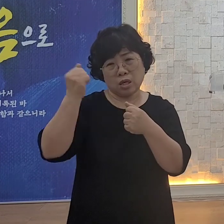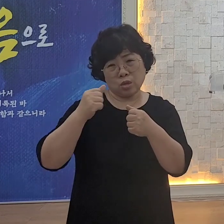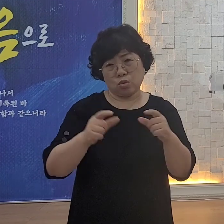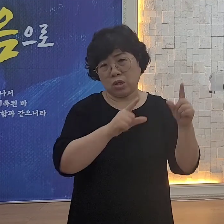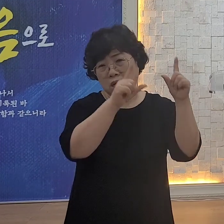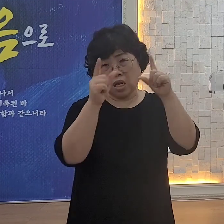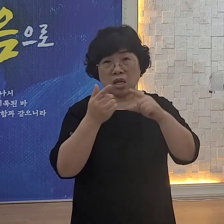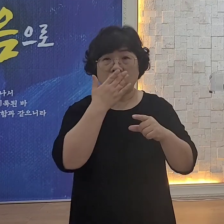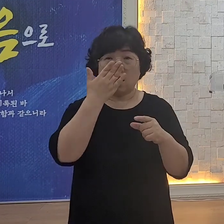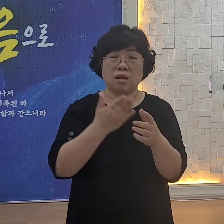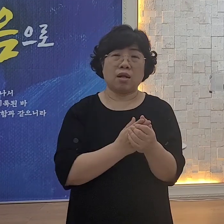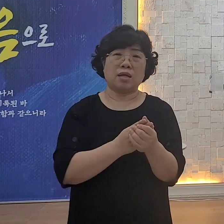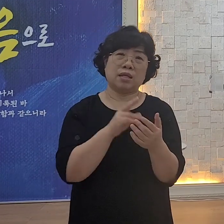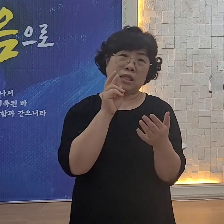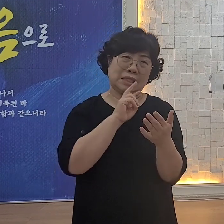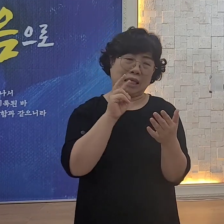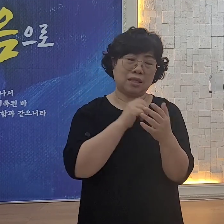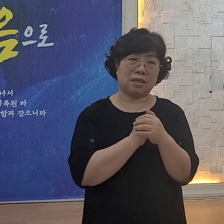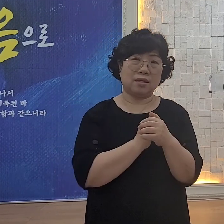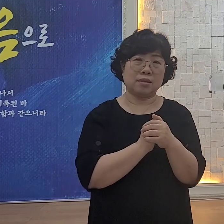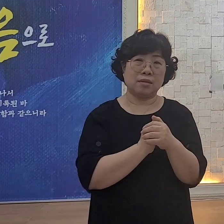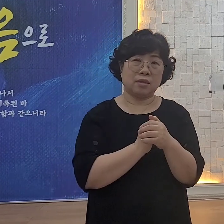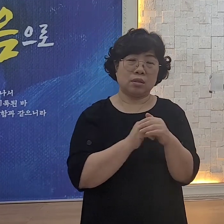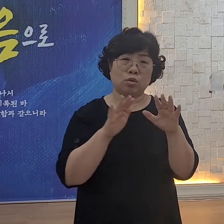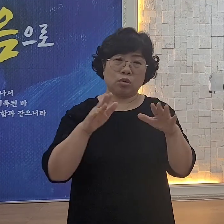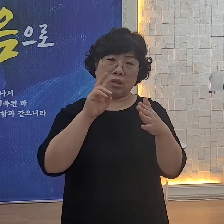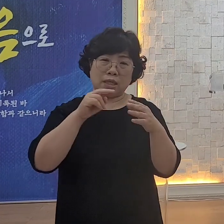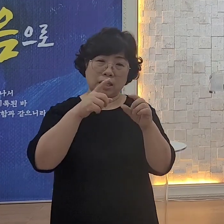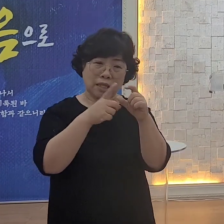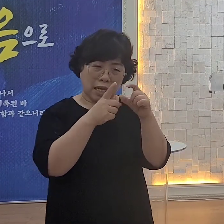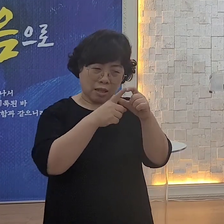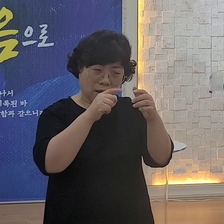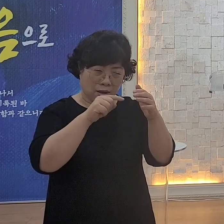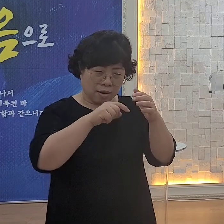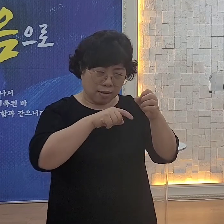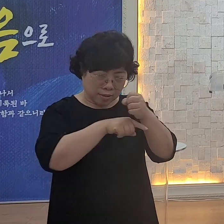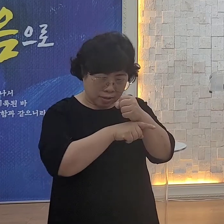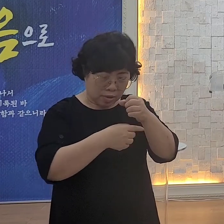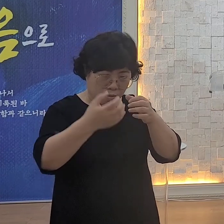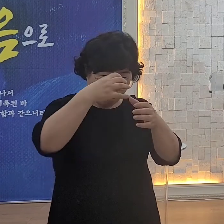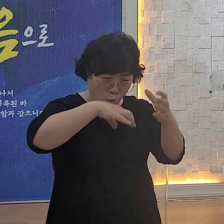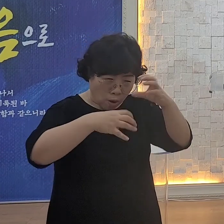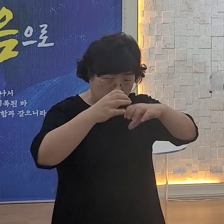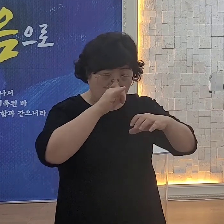축복을 누리게 되었다라는 이 사실이 오늘 이 가사 속에 잘 담겨져 있습니다. 우리가